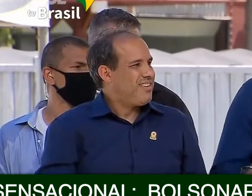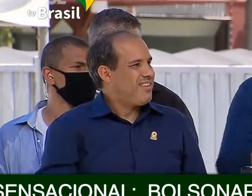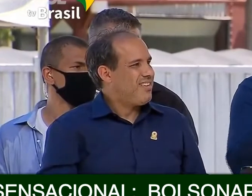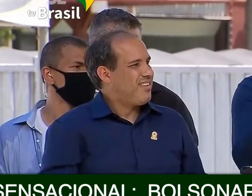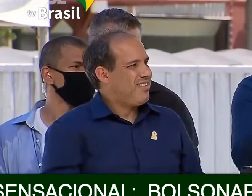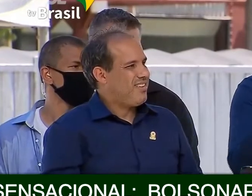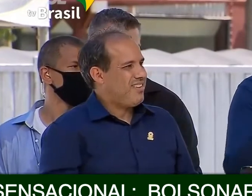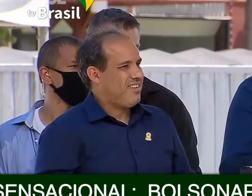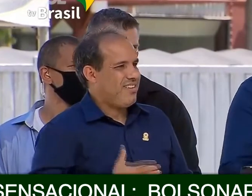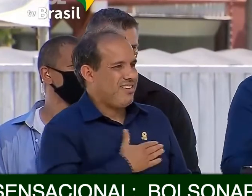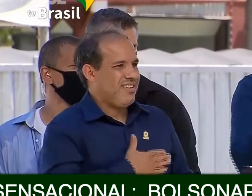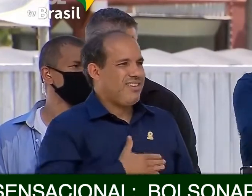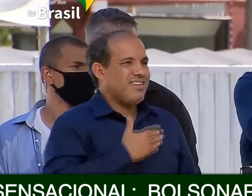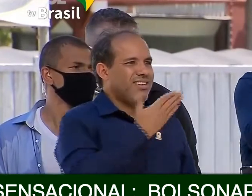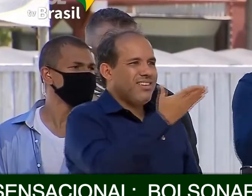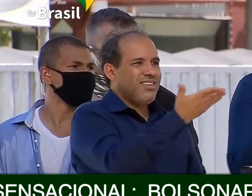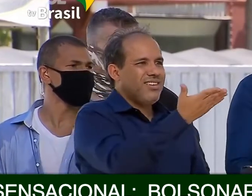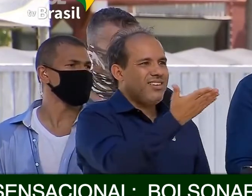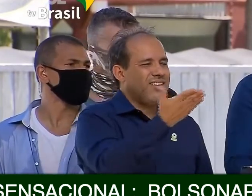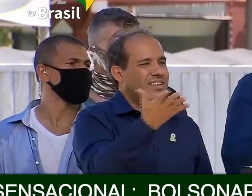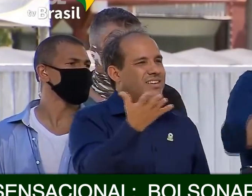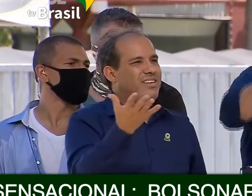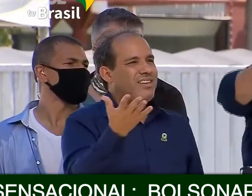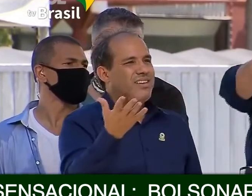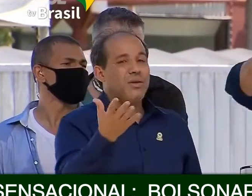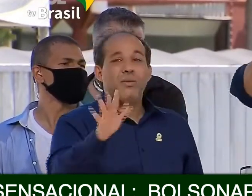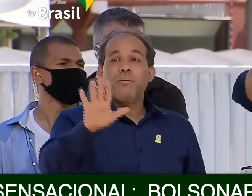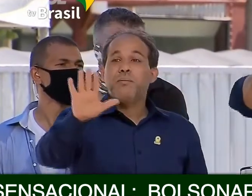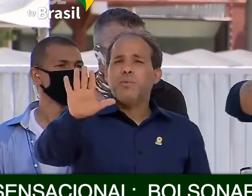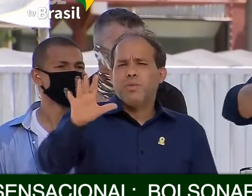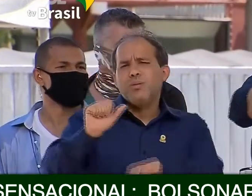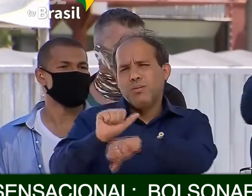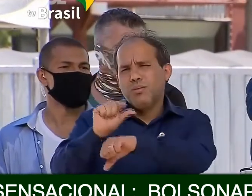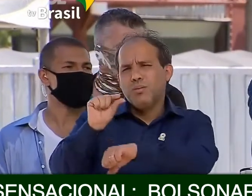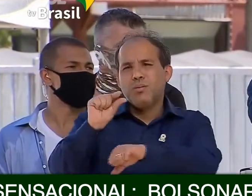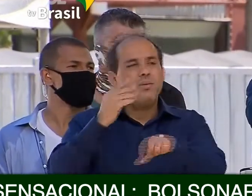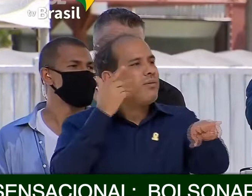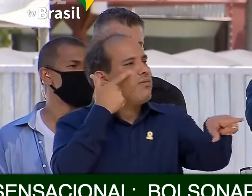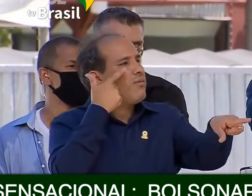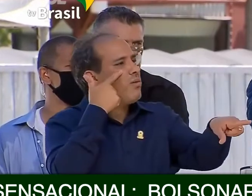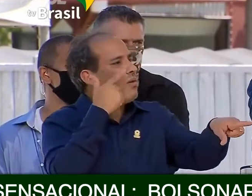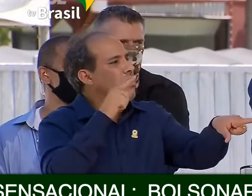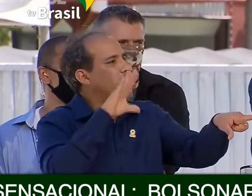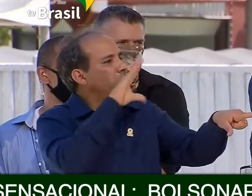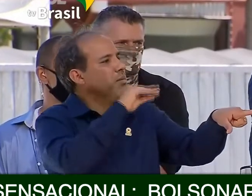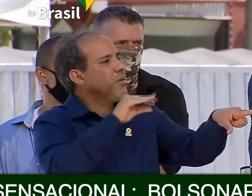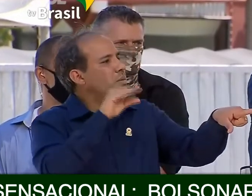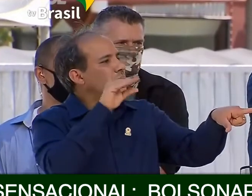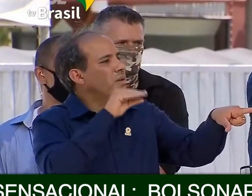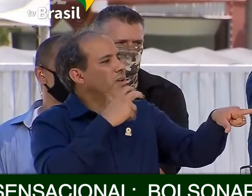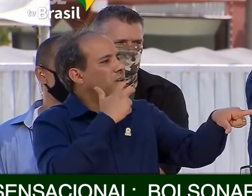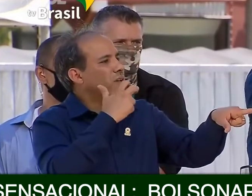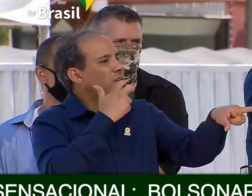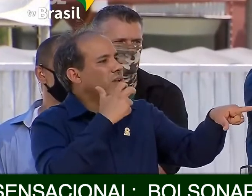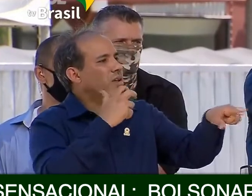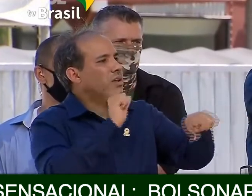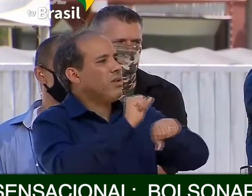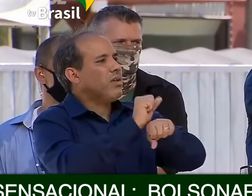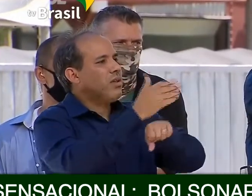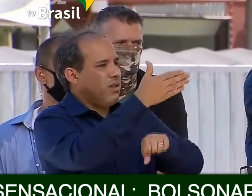Prezado, tem todo o direito de falar fora. Vamos fazer silêncio para ela falar fora, Bolsonaro sozinho?